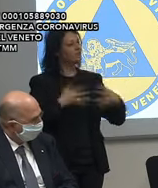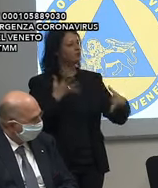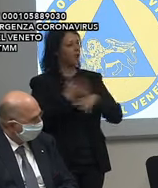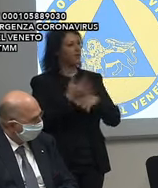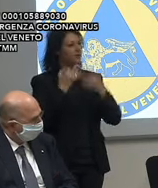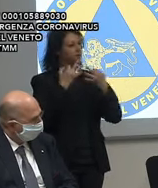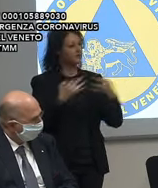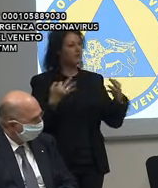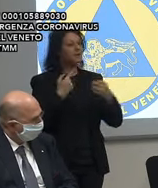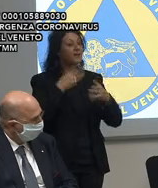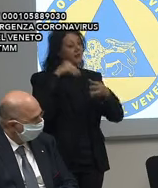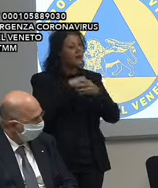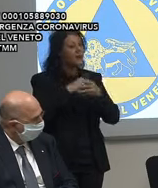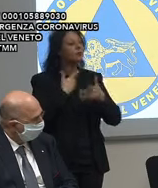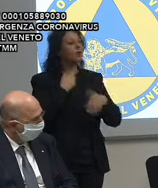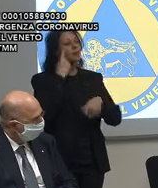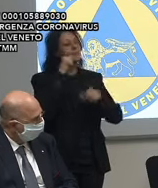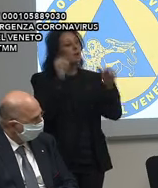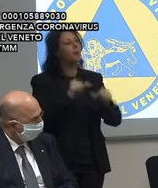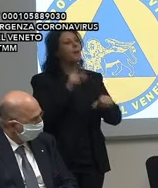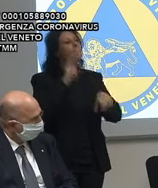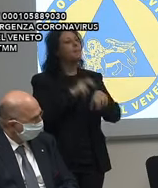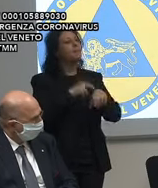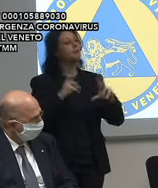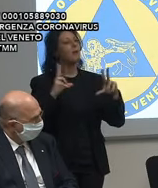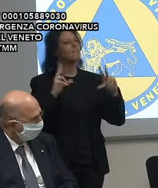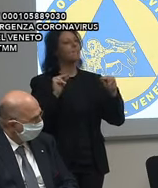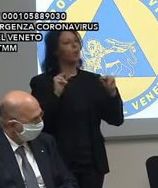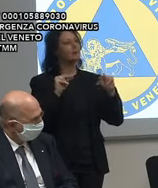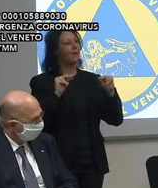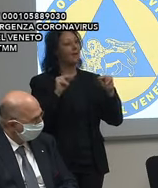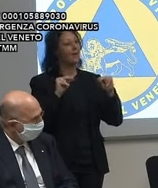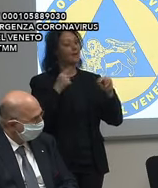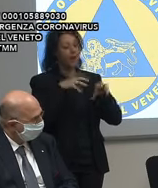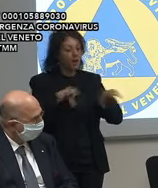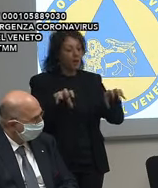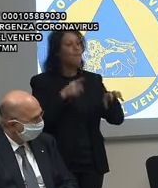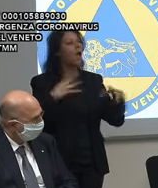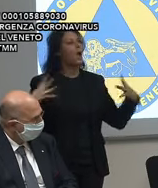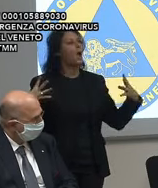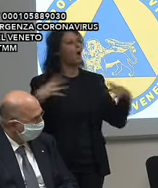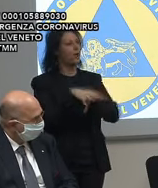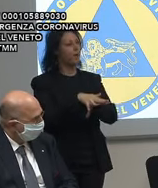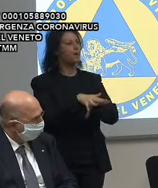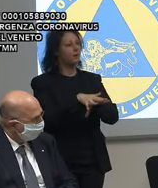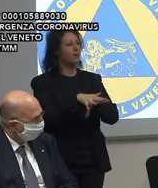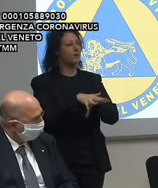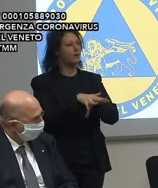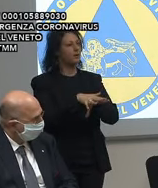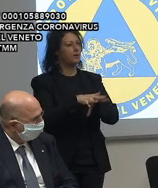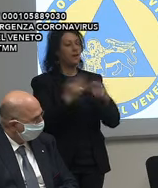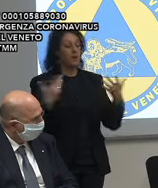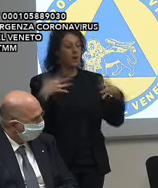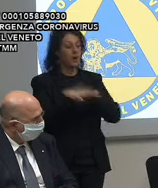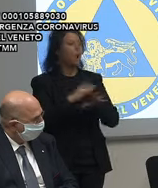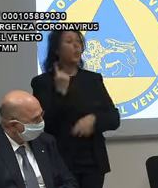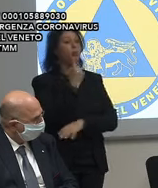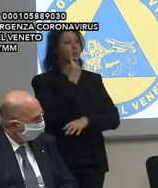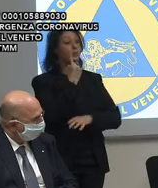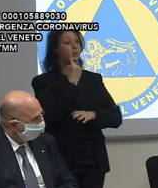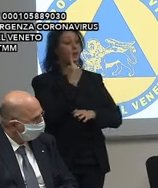di medicina moderna nel quale le diverse funzioni si integrano perfettamente in un'unica struttura che